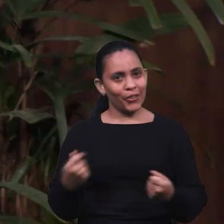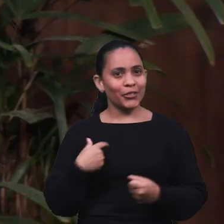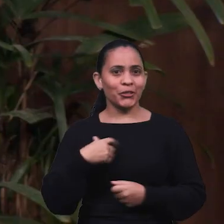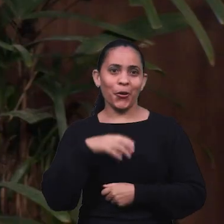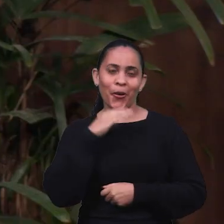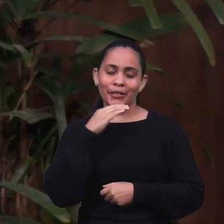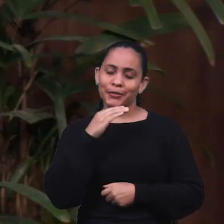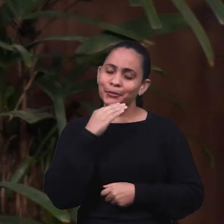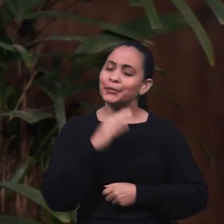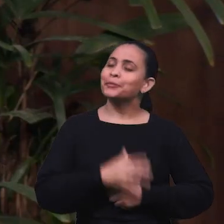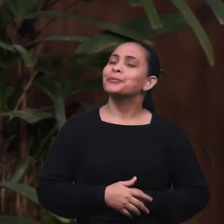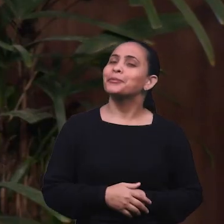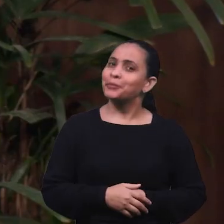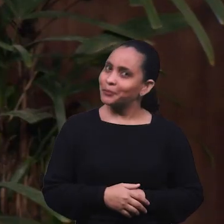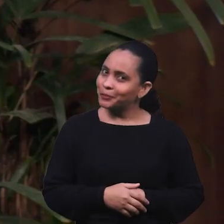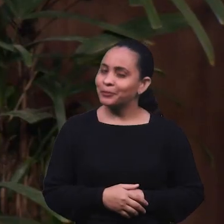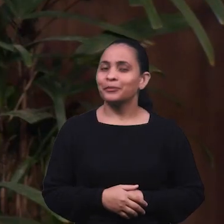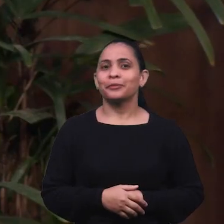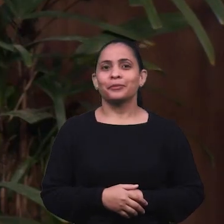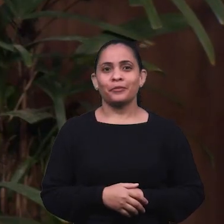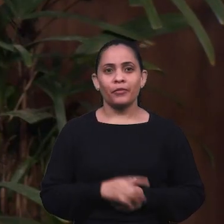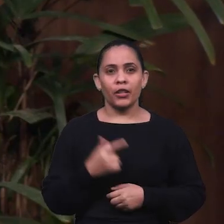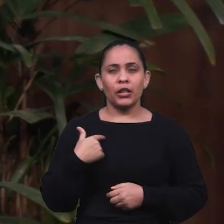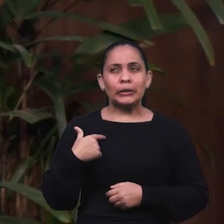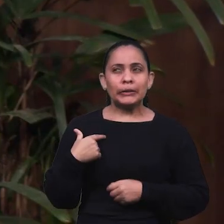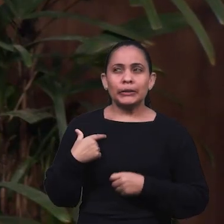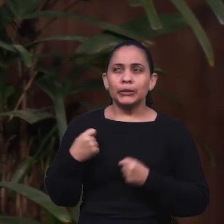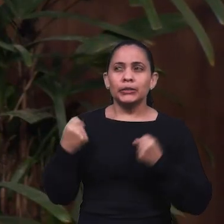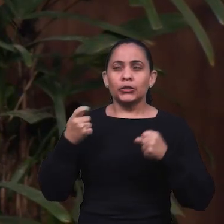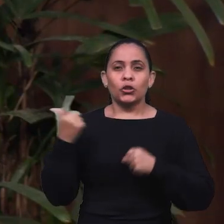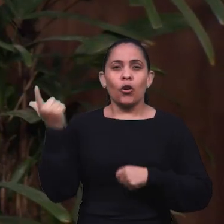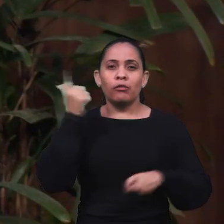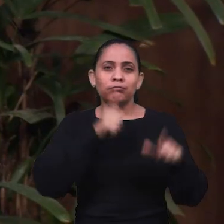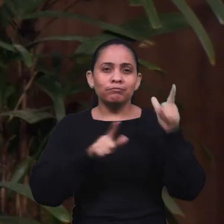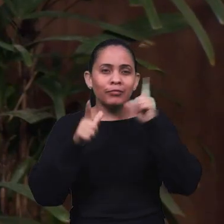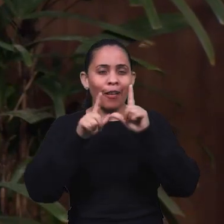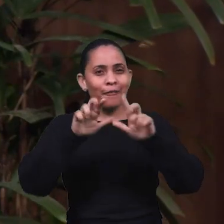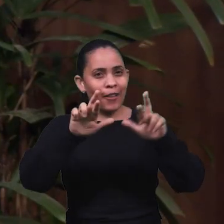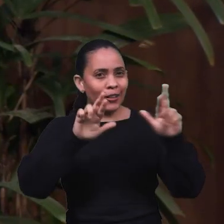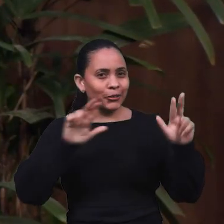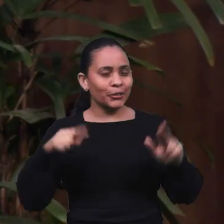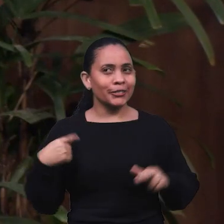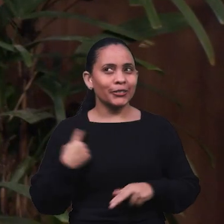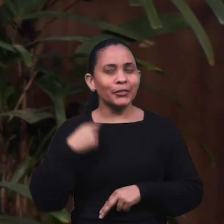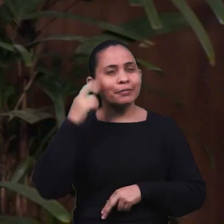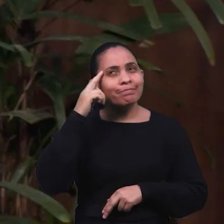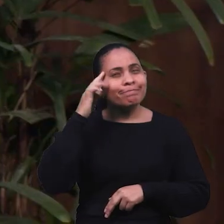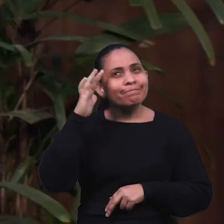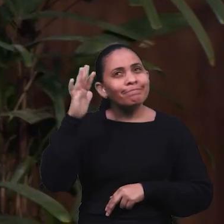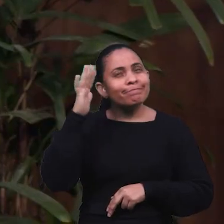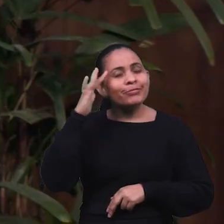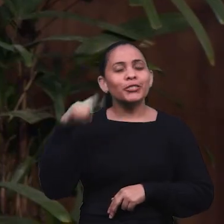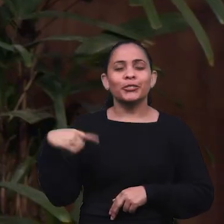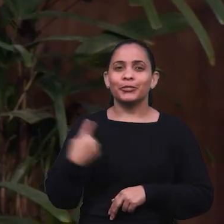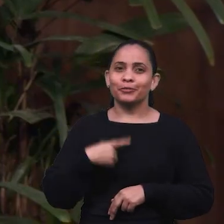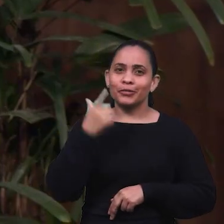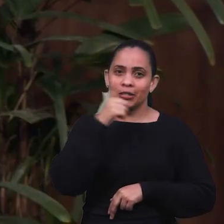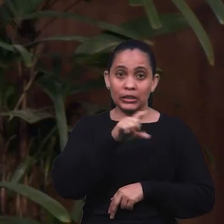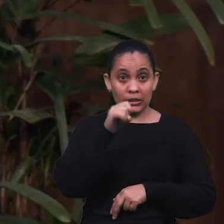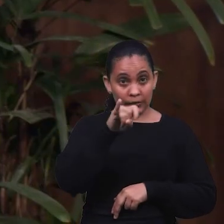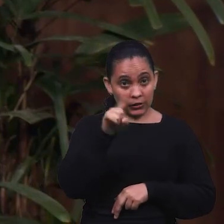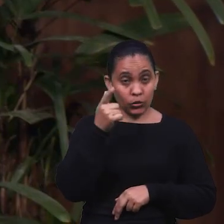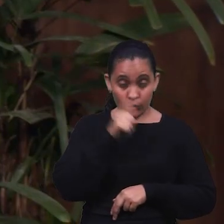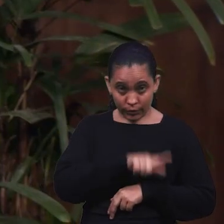o conhecimento, ele nos dá o poder de conquistar aquilo que a gente tanto sonha. Então se você tem esse conhecimento, se